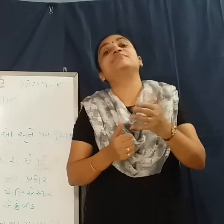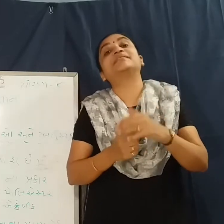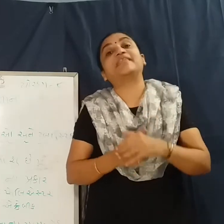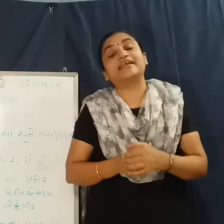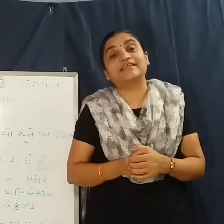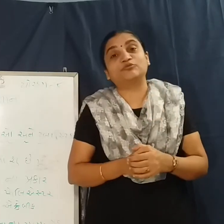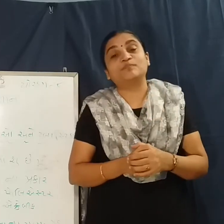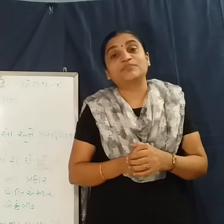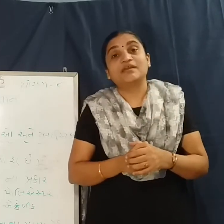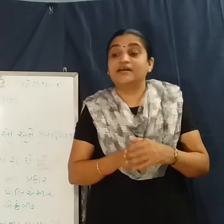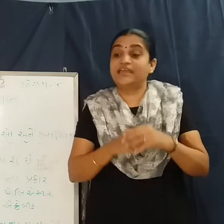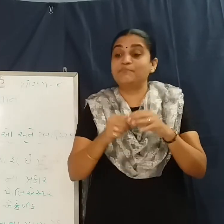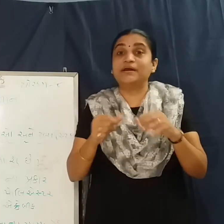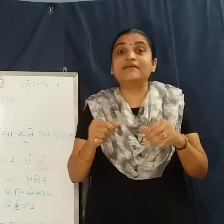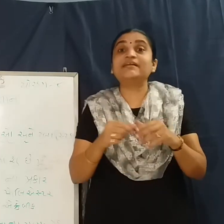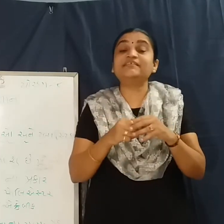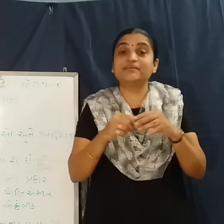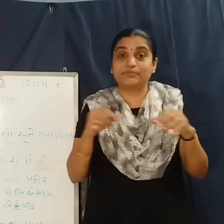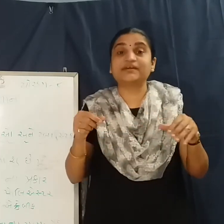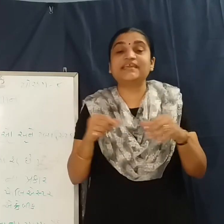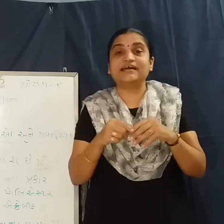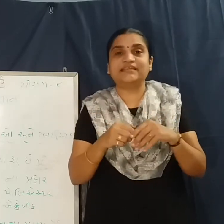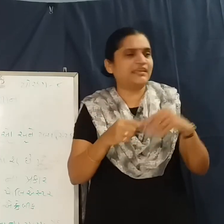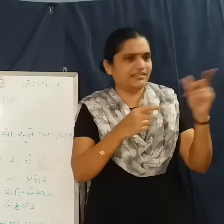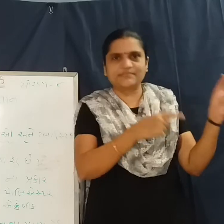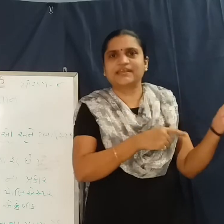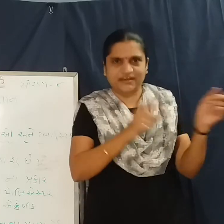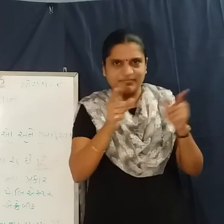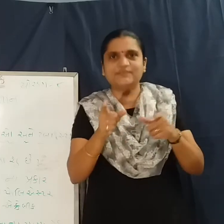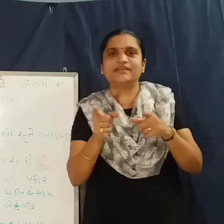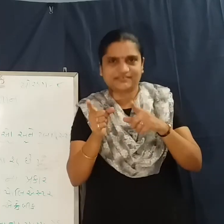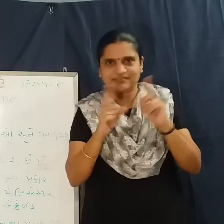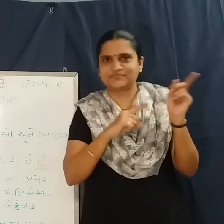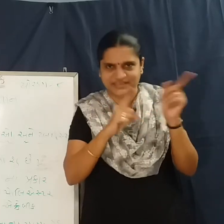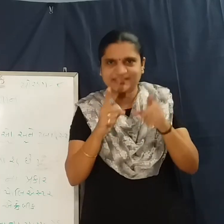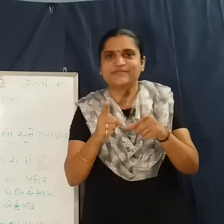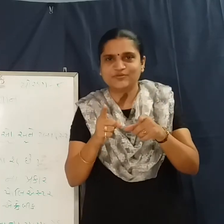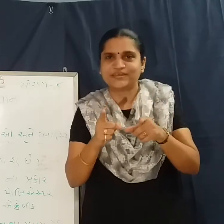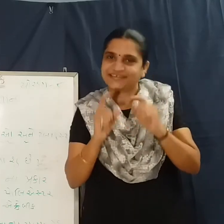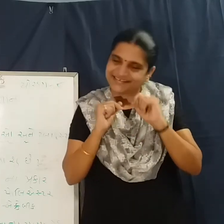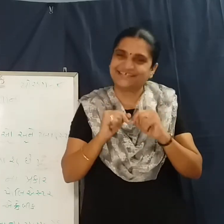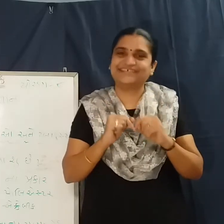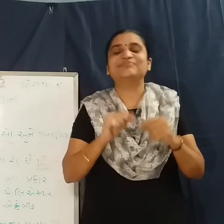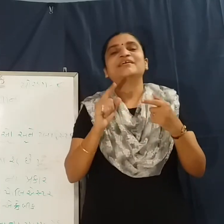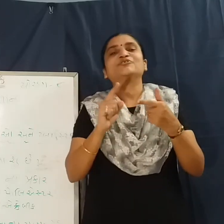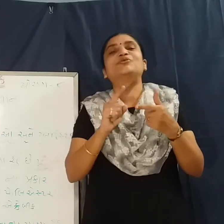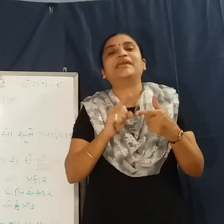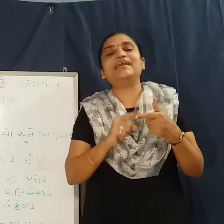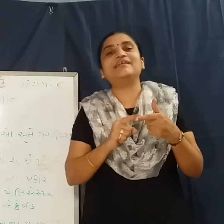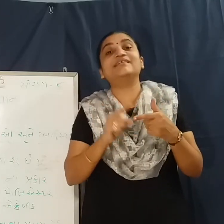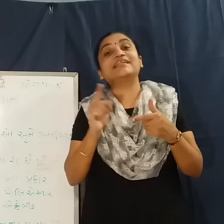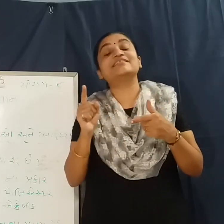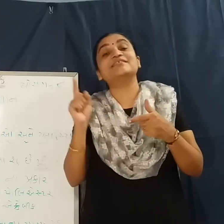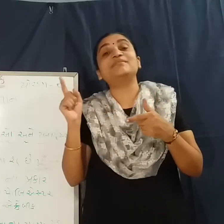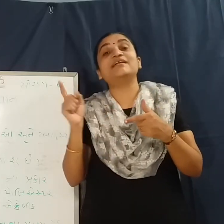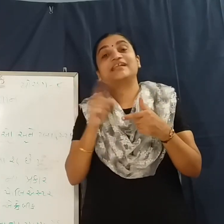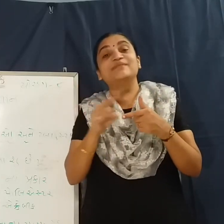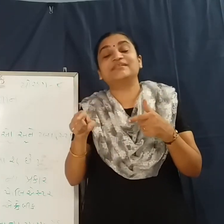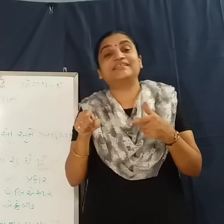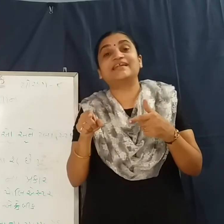ચીનમાં તૈયાર થતું અને એ બનાવવાની જે પ્રક્રિયા હતી એ રેશમના કીડામાંથી બને છે, તમને યાદ આવી ગયું ને, હા, તો એ રેશમના કીડામાંથી તૈયાર